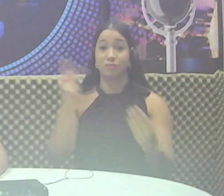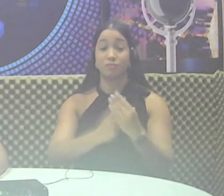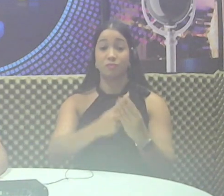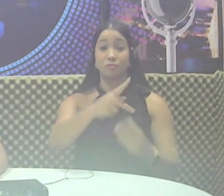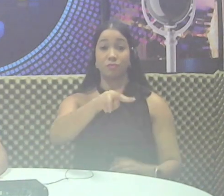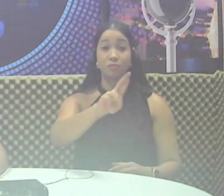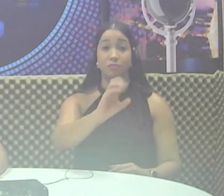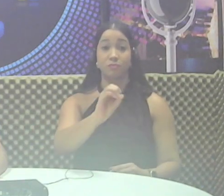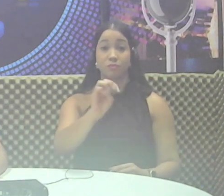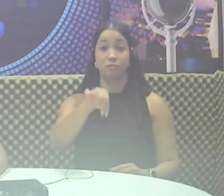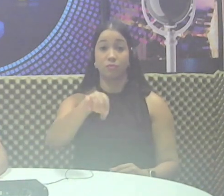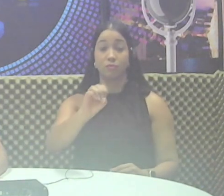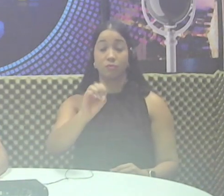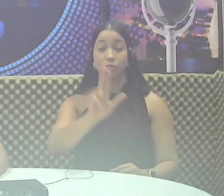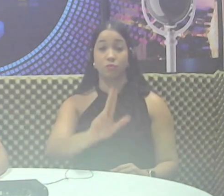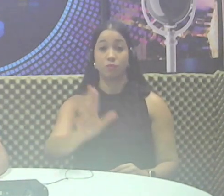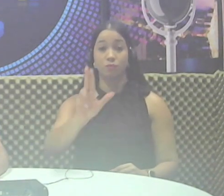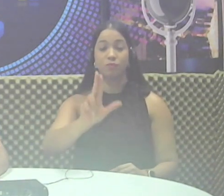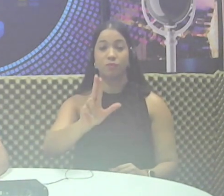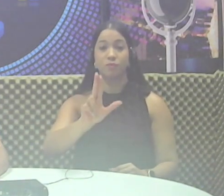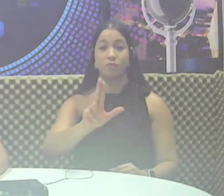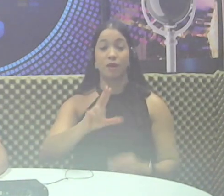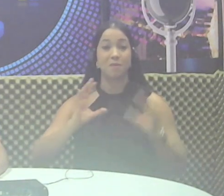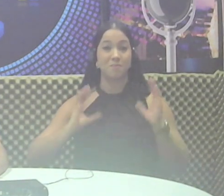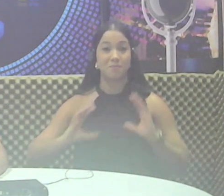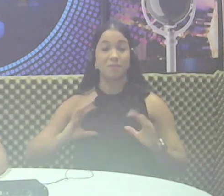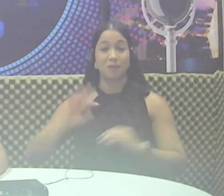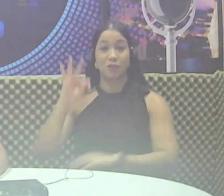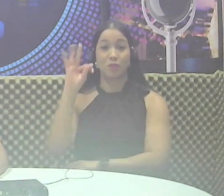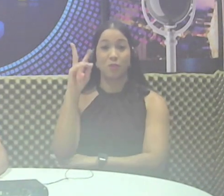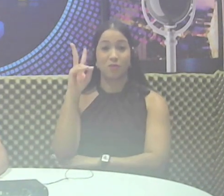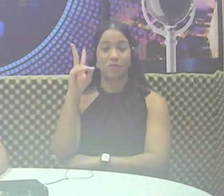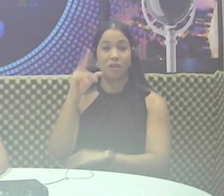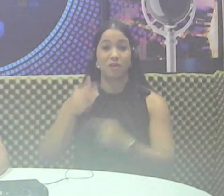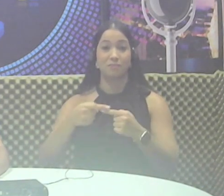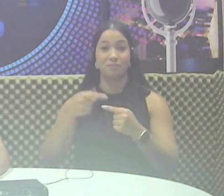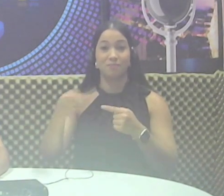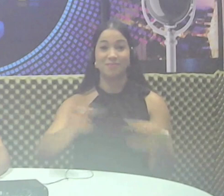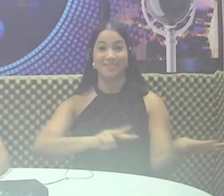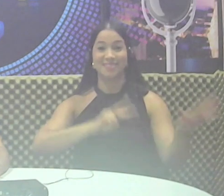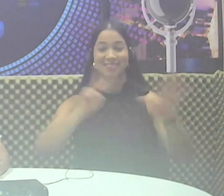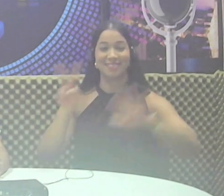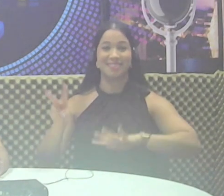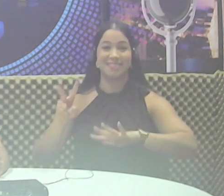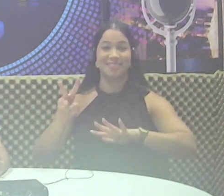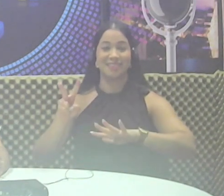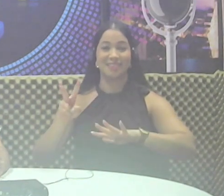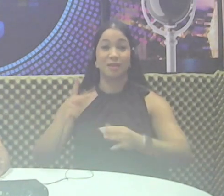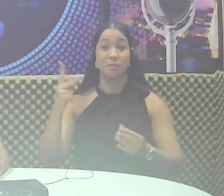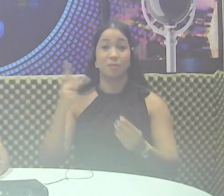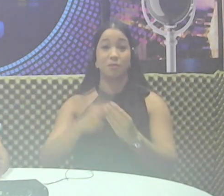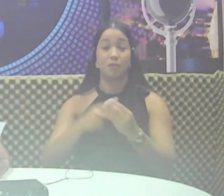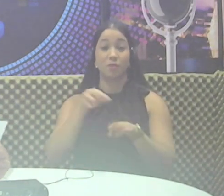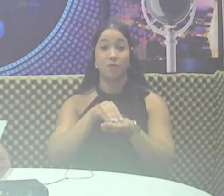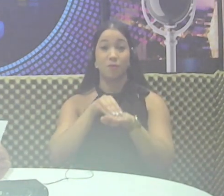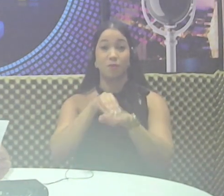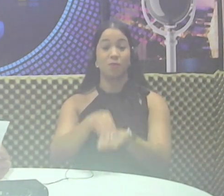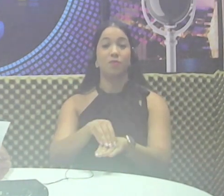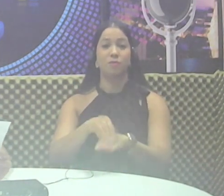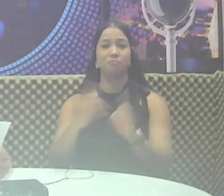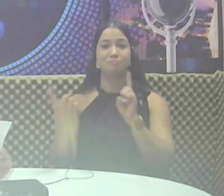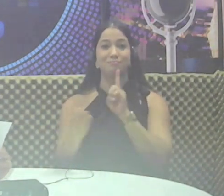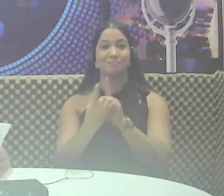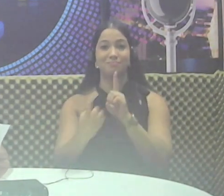Consumidor, o PROCON de Uberlândia, estará na Praça Tubal Vilela durante a próxima semana. Por meio do Procon Móvel, a oferta de